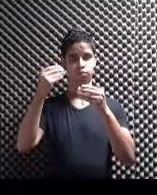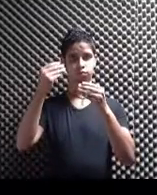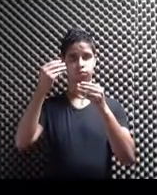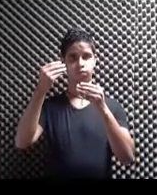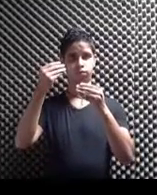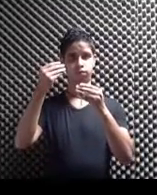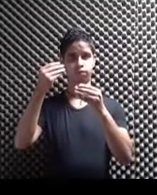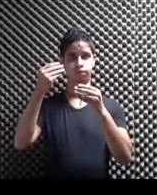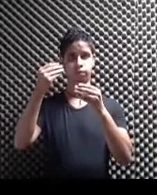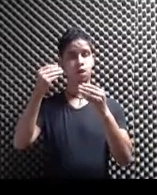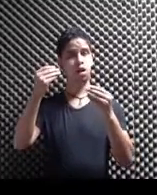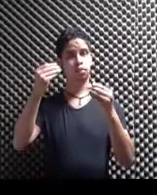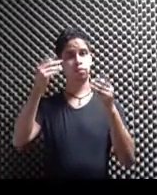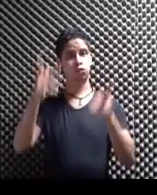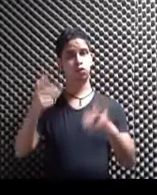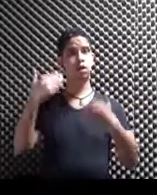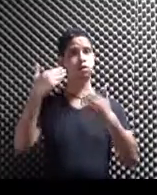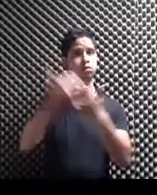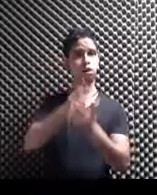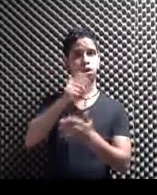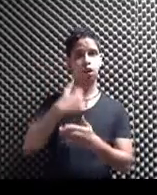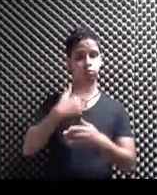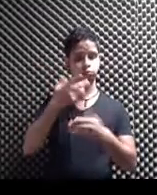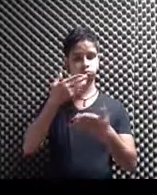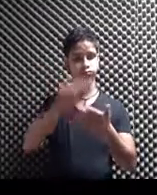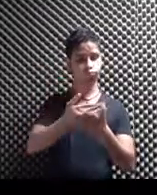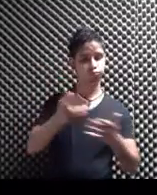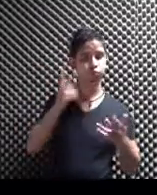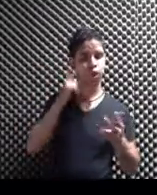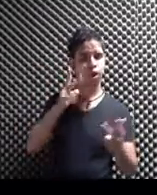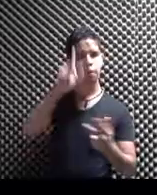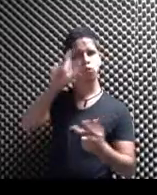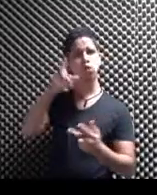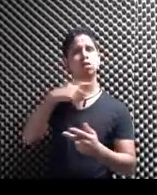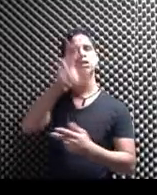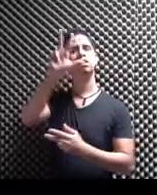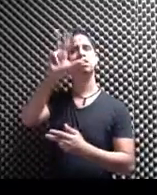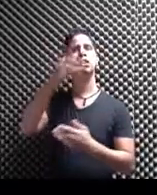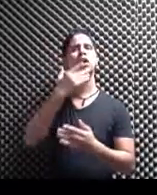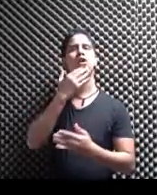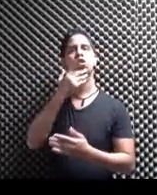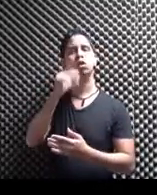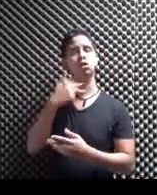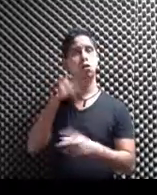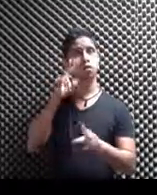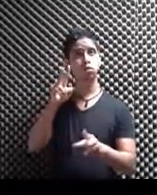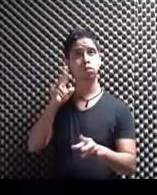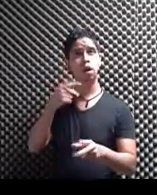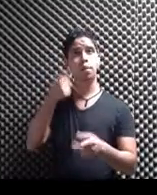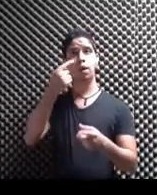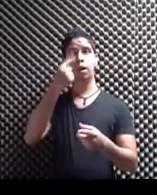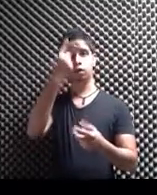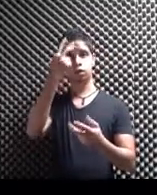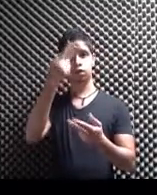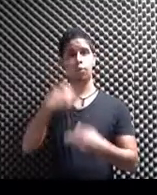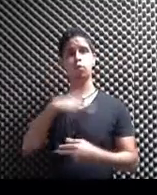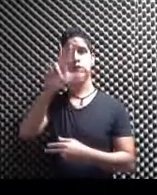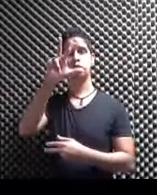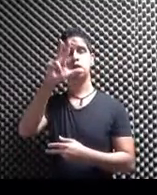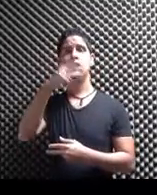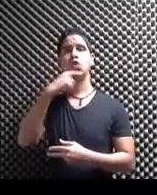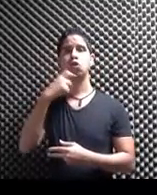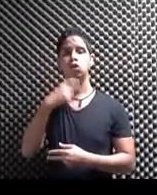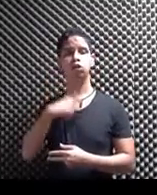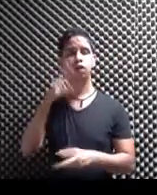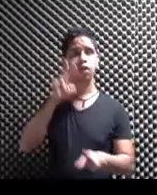ajá con esos tres colores identifico su estadio emocional y sé en qué nivel puedo hablarle ¿verdad? porque hay personas que vienen con un negro